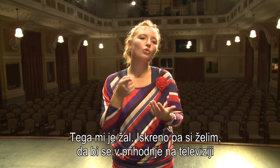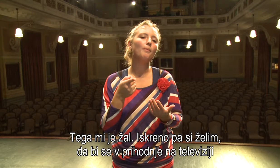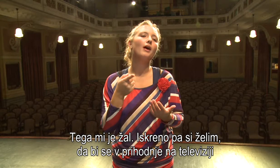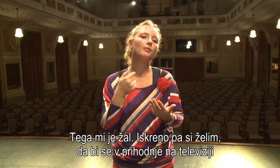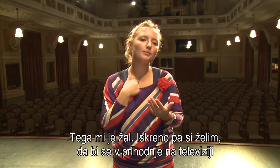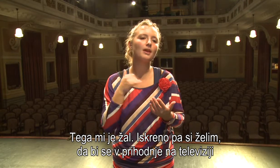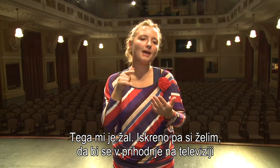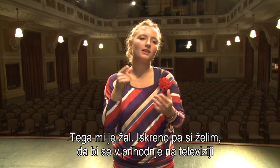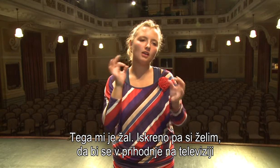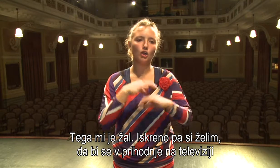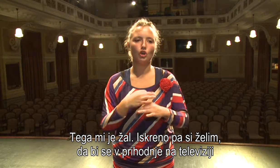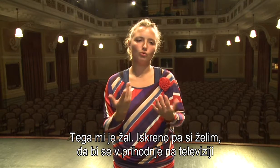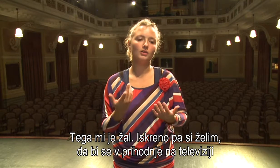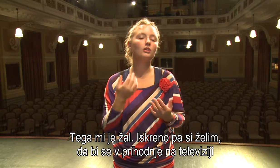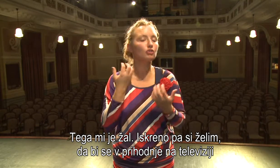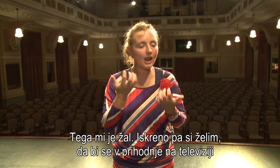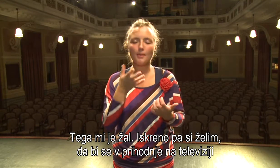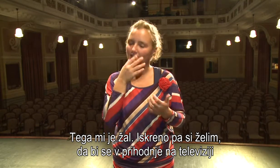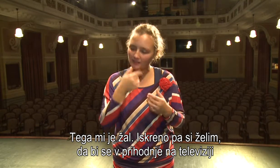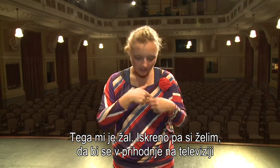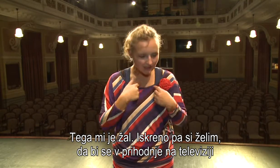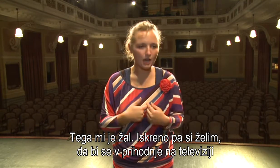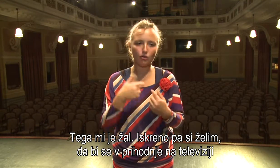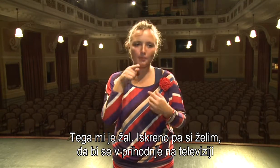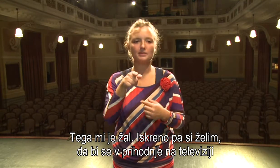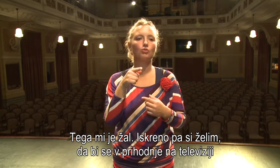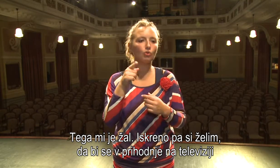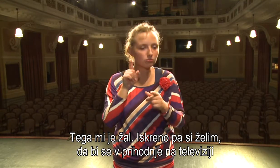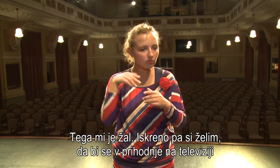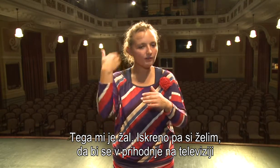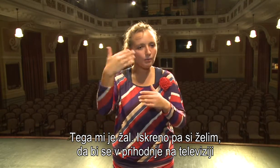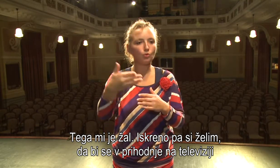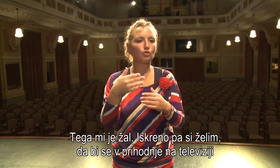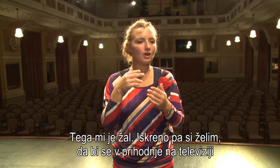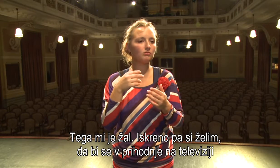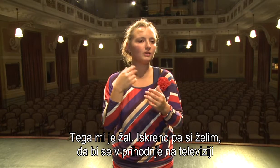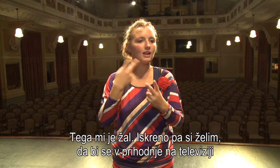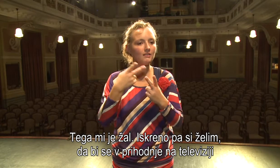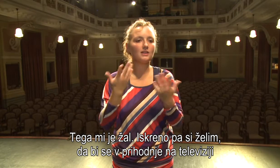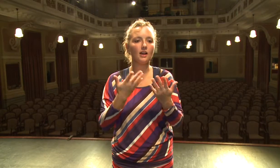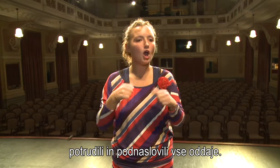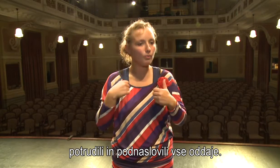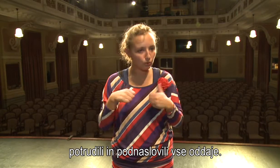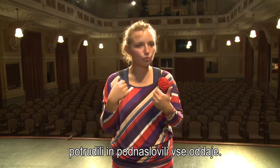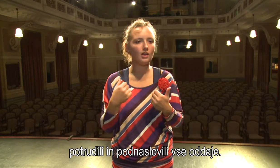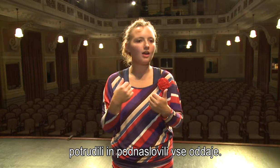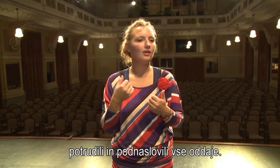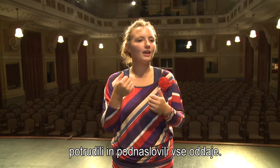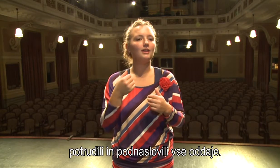pa je meni tega žal. Želela bi si iskreno, da bi se to v bodoče televizija nekako potrudila in da